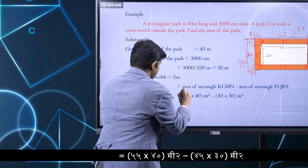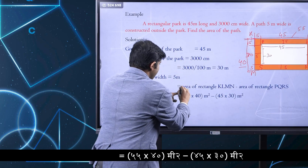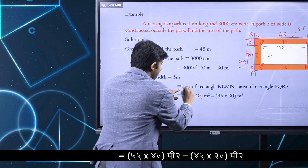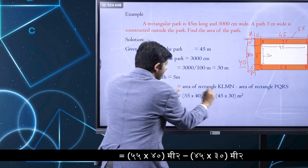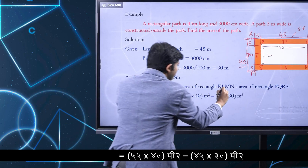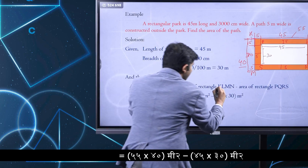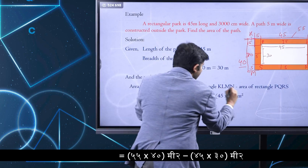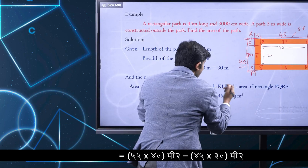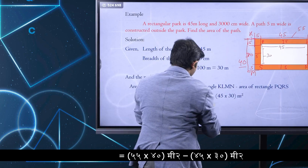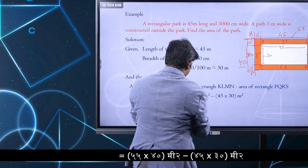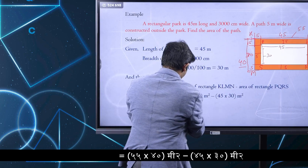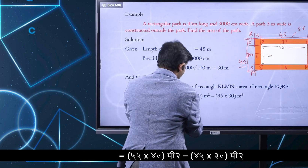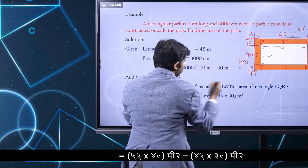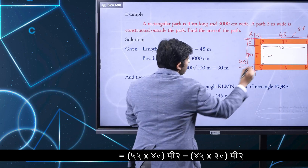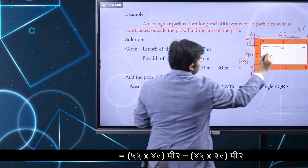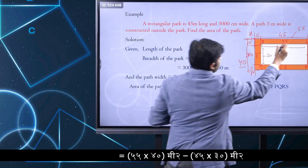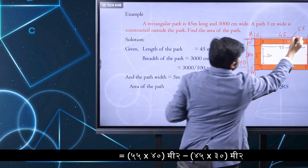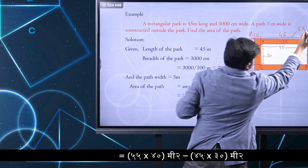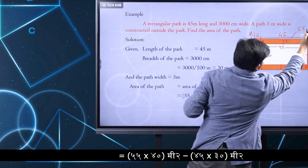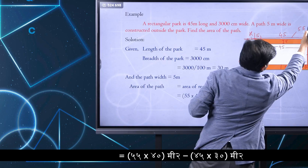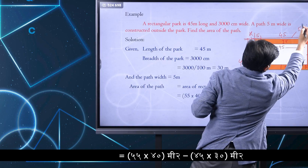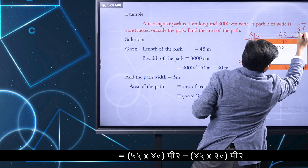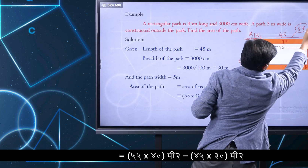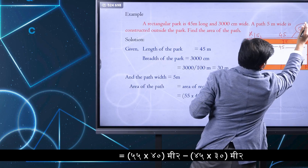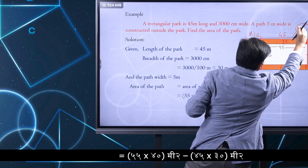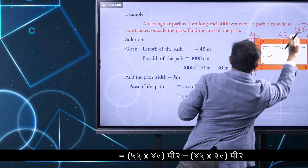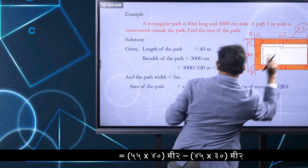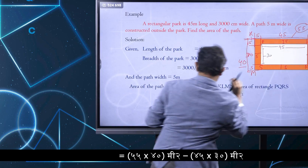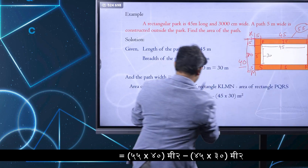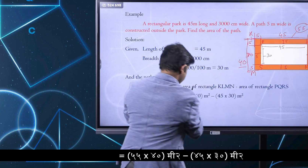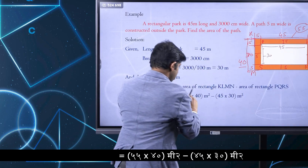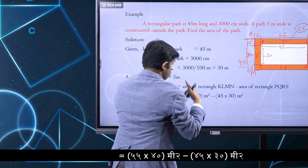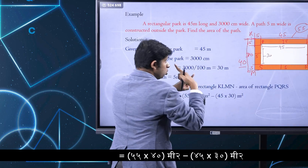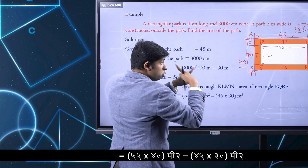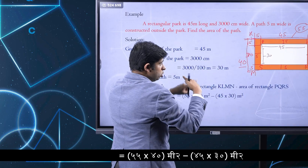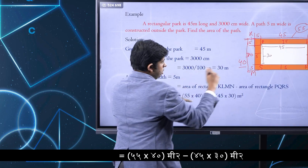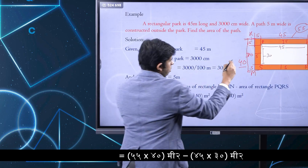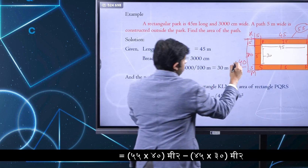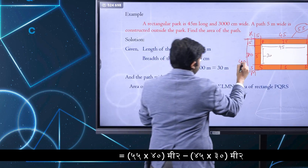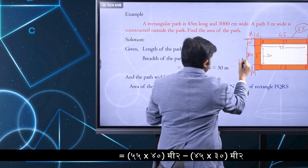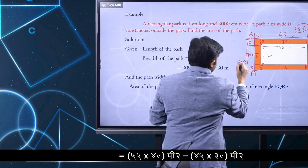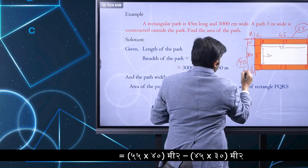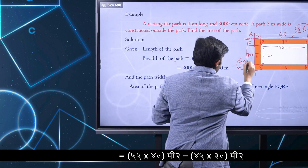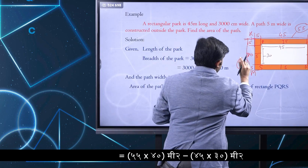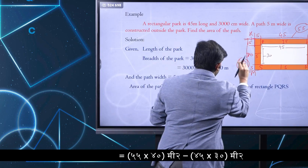इज इक्वल टू 55 इंटू 40 मीटर वजा 45 इंटू 30